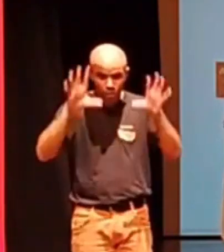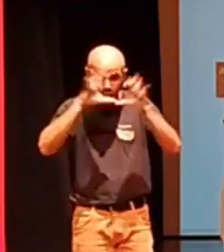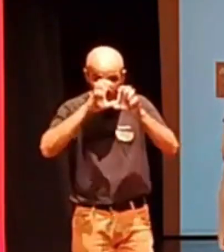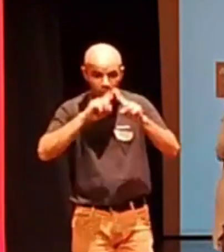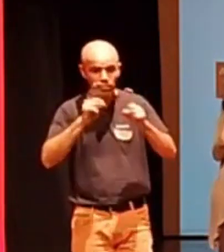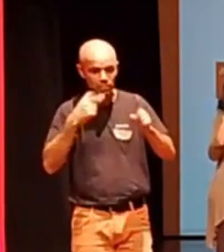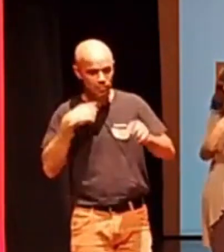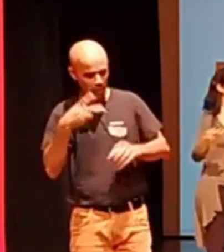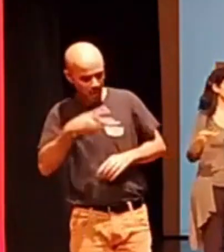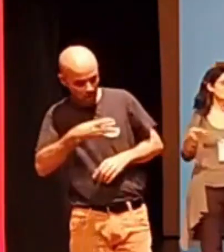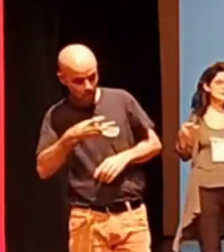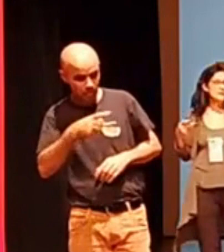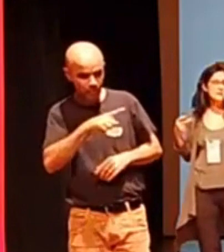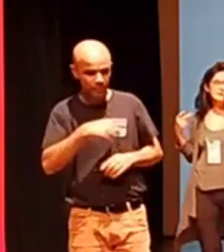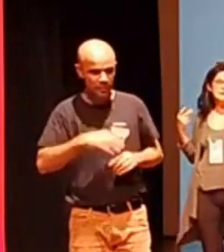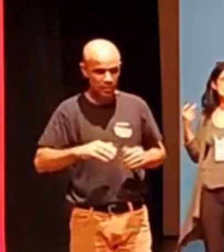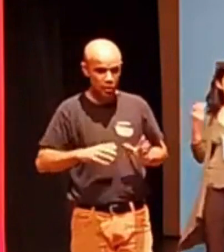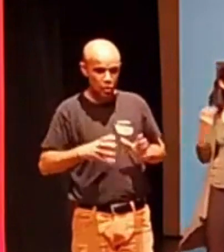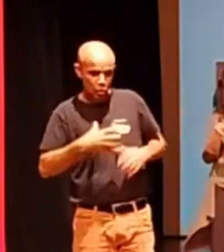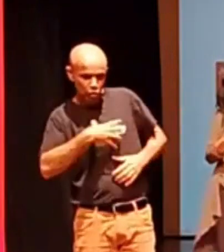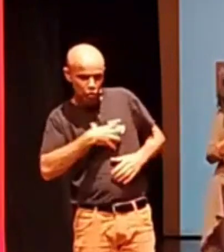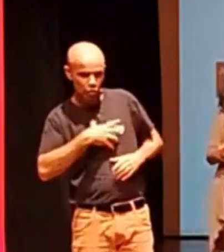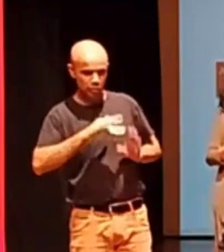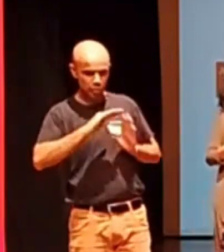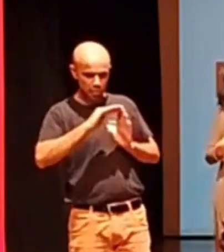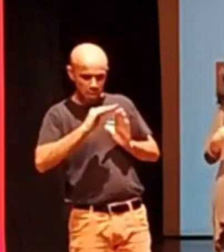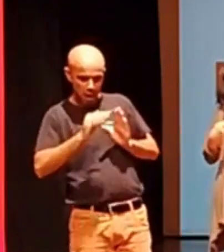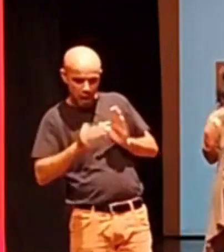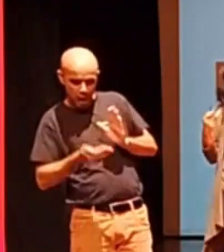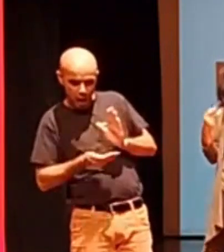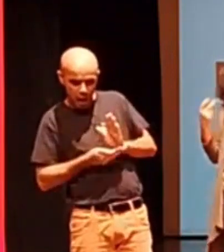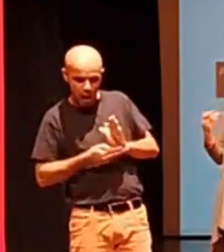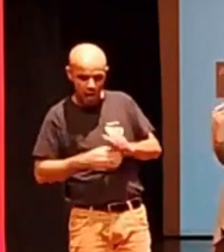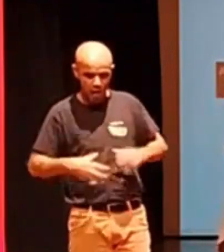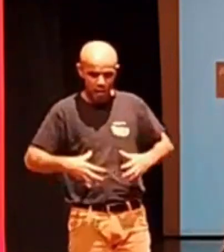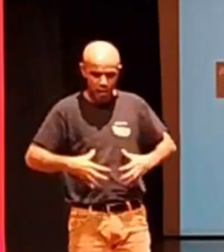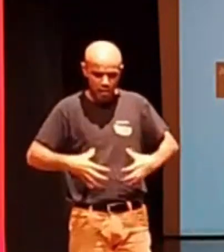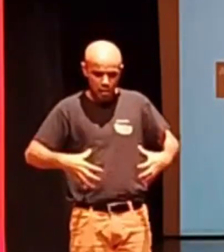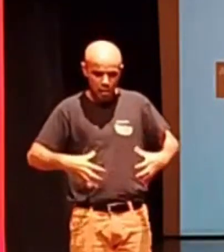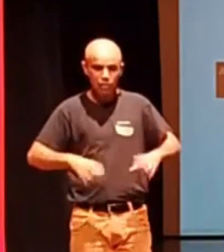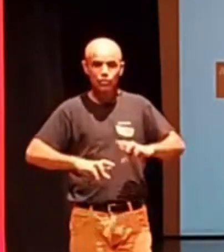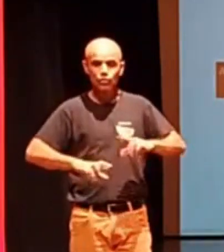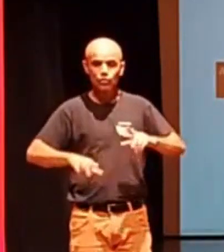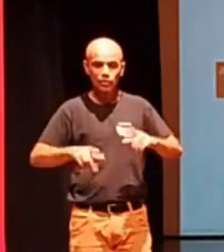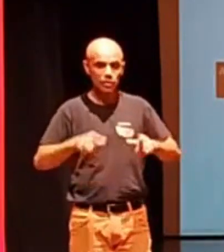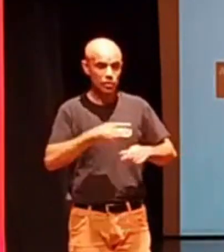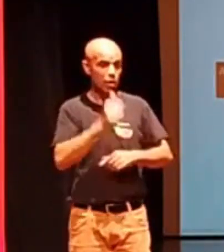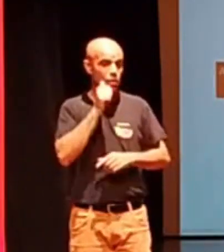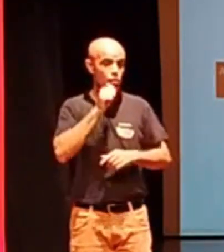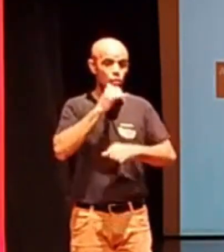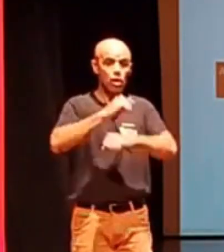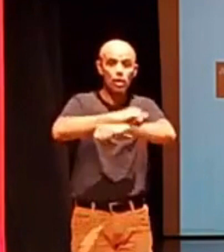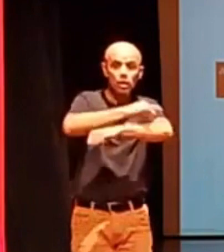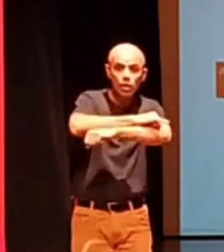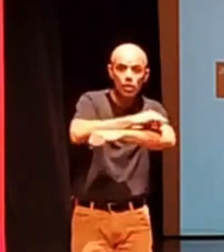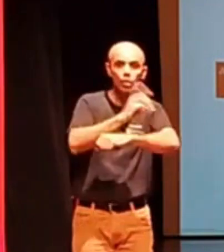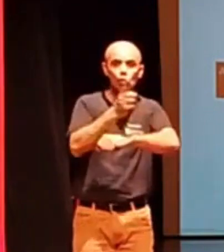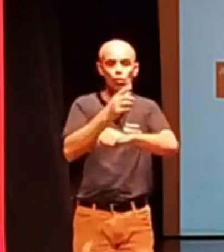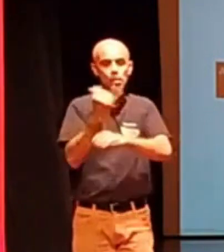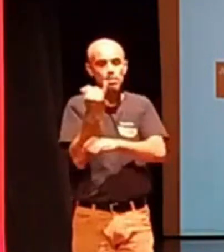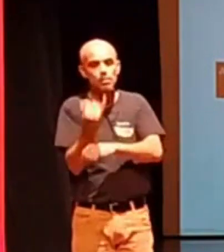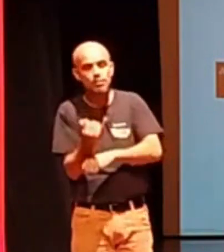algumas a gente vai ver que o formato da barriga, a tensão do tônus abdominal é diferente numa obesa, numa baixo